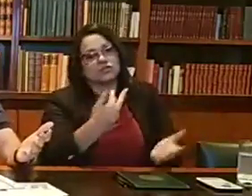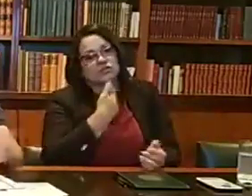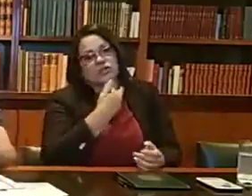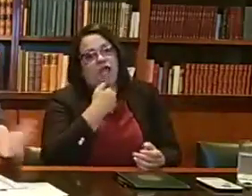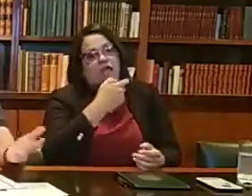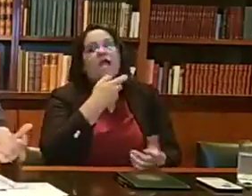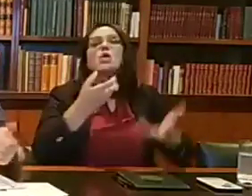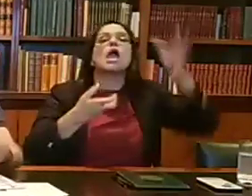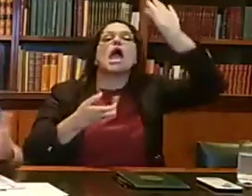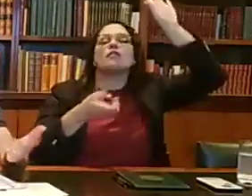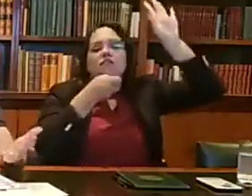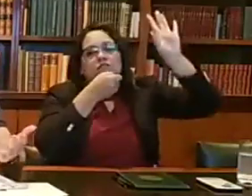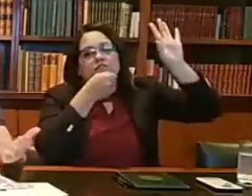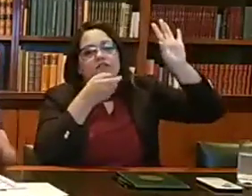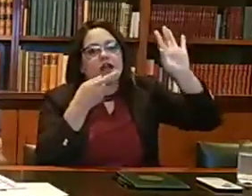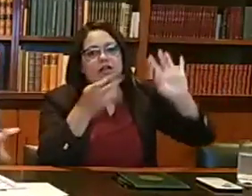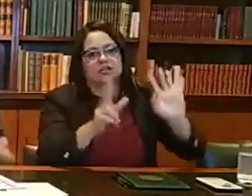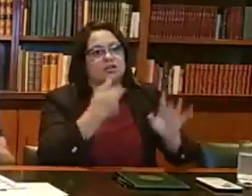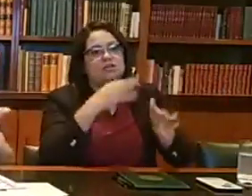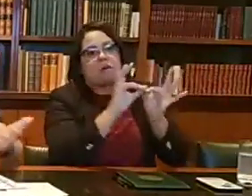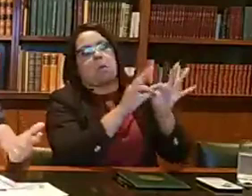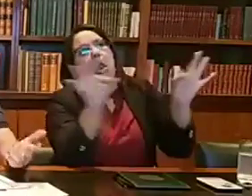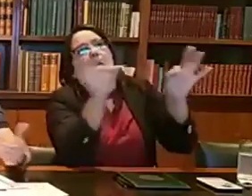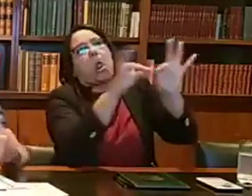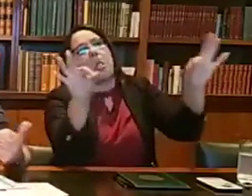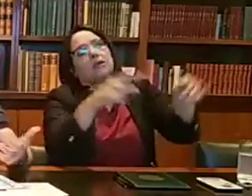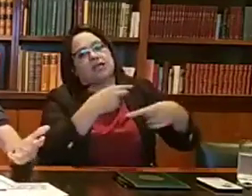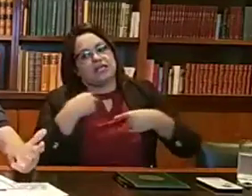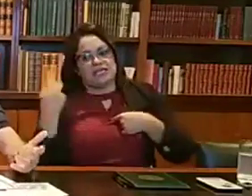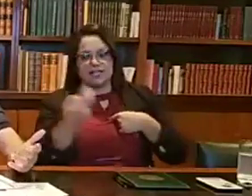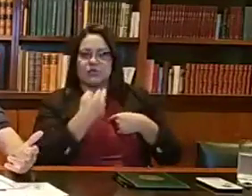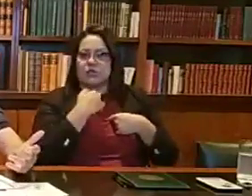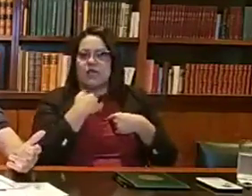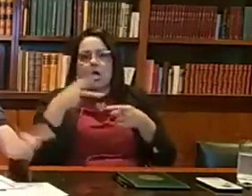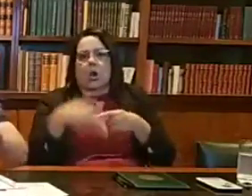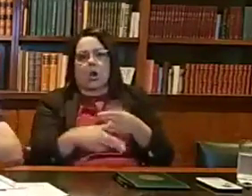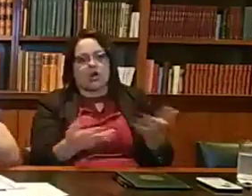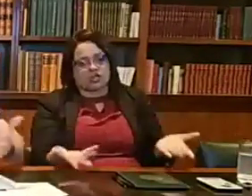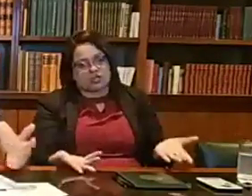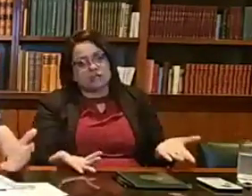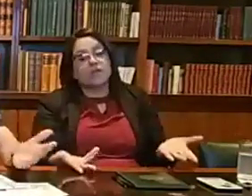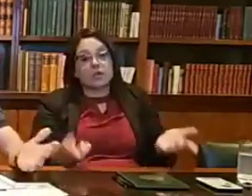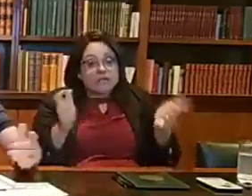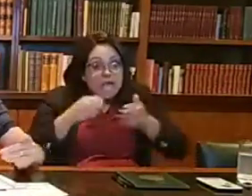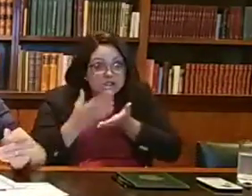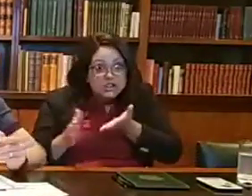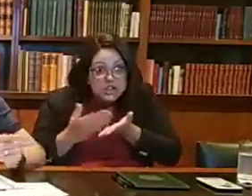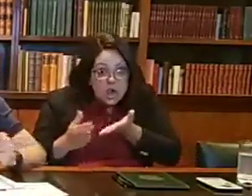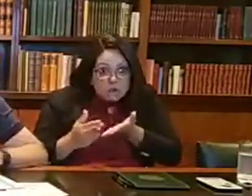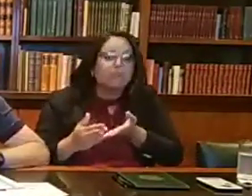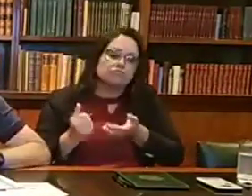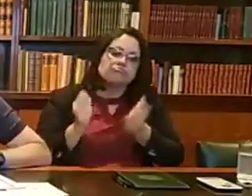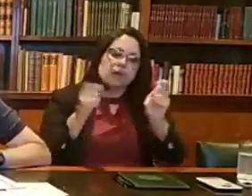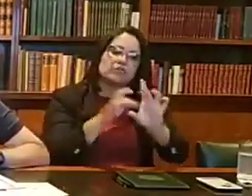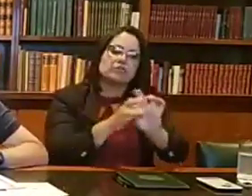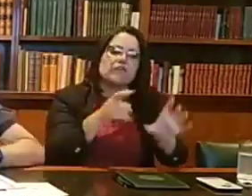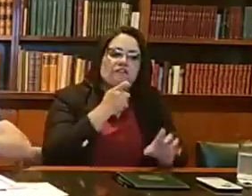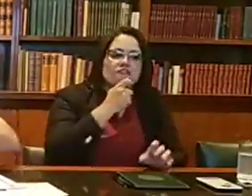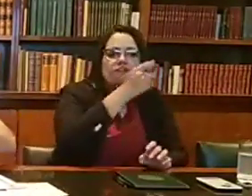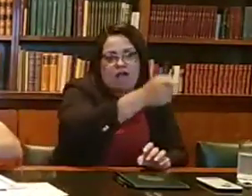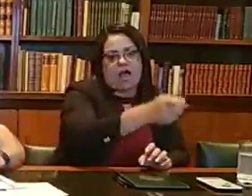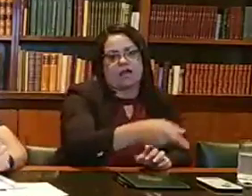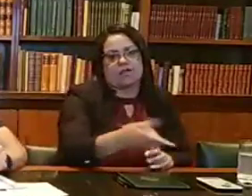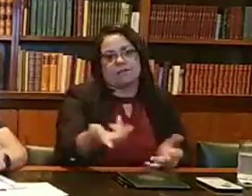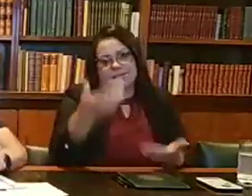dar a palavra, senão vocês vão falar e nós não vamos poder falar nada, porque não teremos tempo para falar. Havendo tempo, fala, mas dificilmente haverá esse tempo. Então, eu